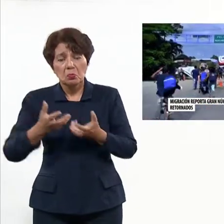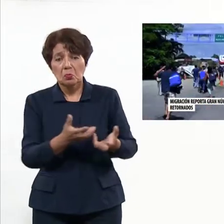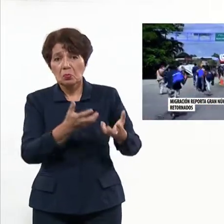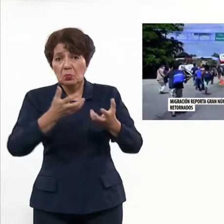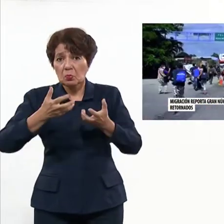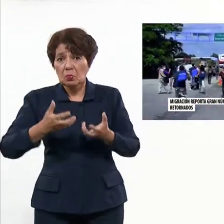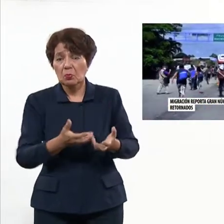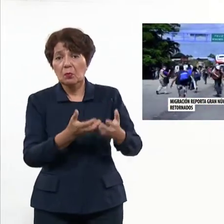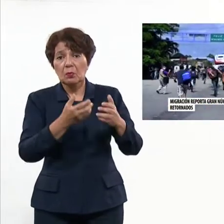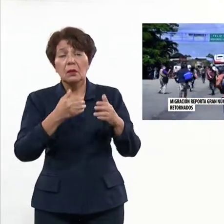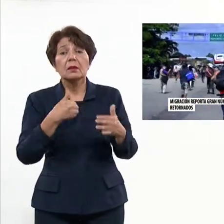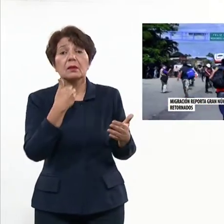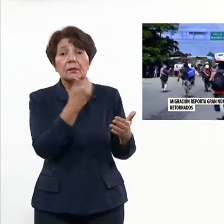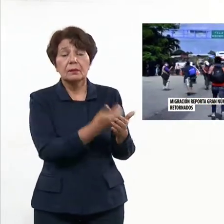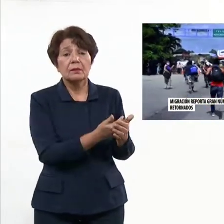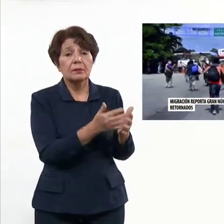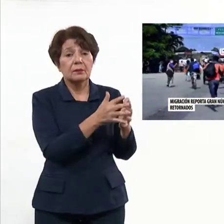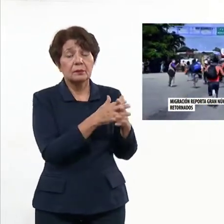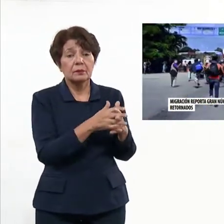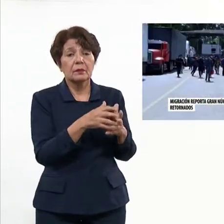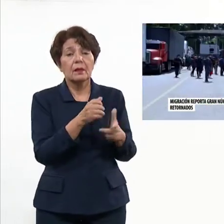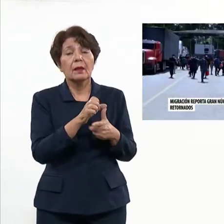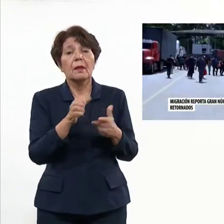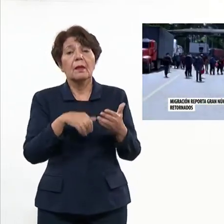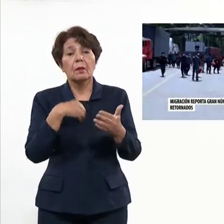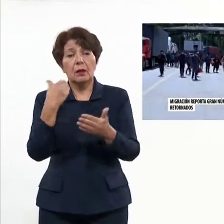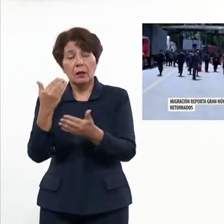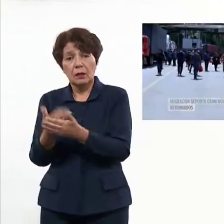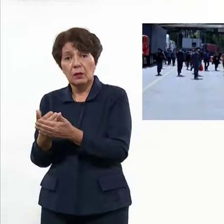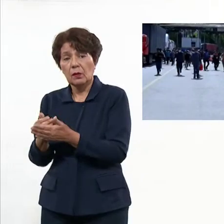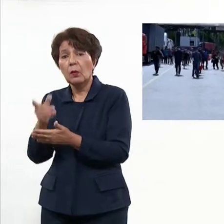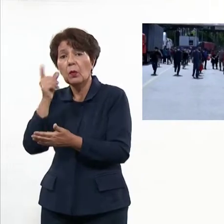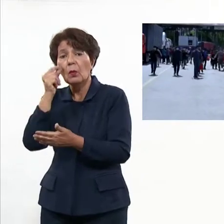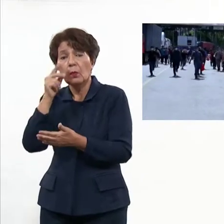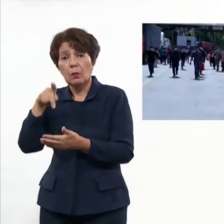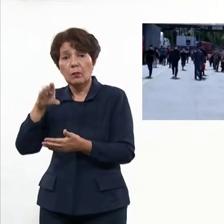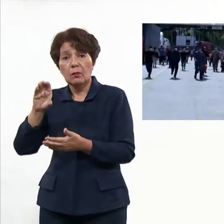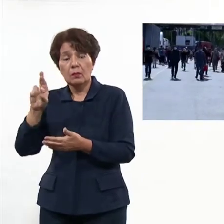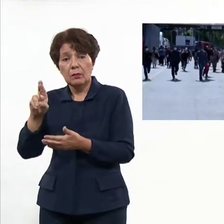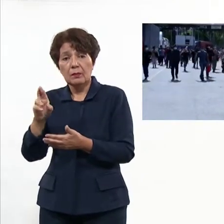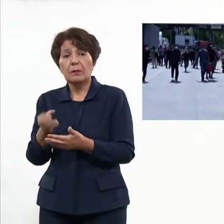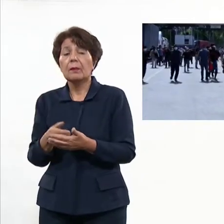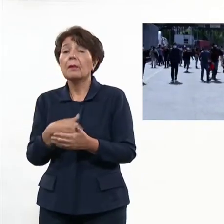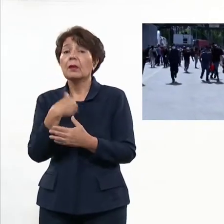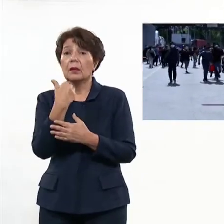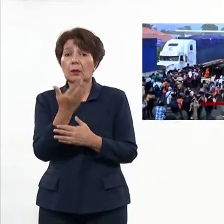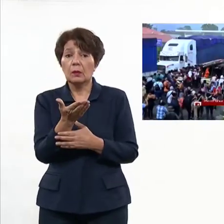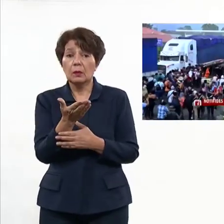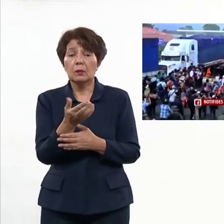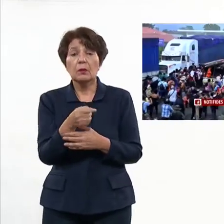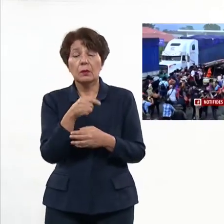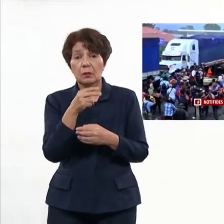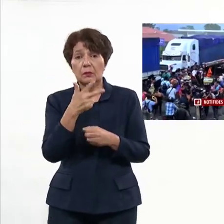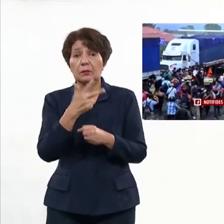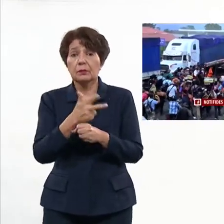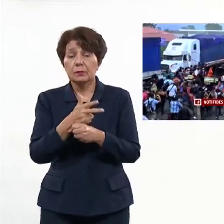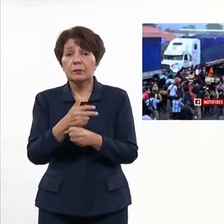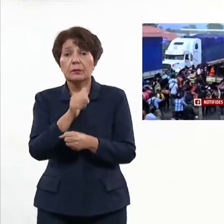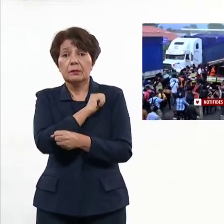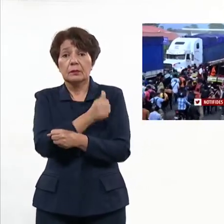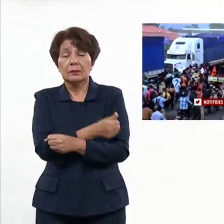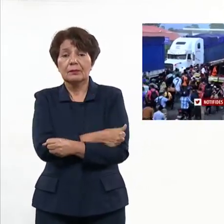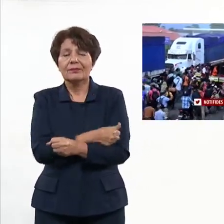americano retornando a actualizar documentación y realizar la prueba pcr ya que solicitado por el hermano país de guatemala